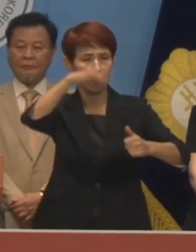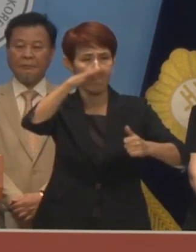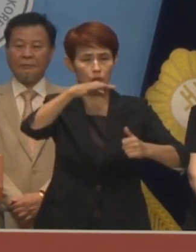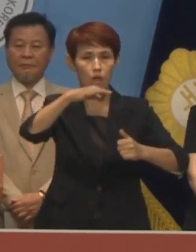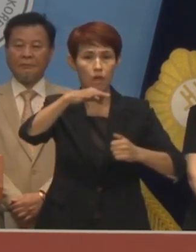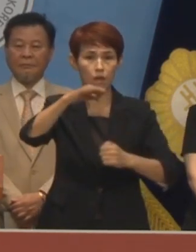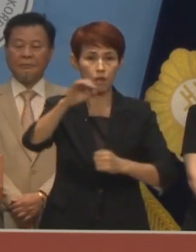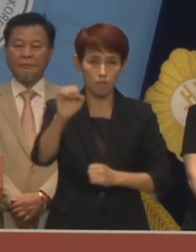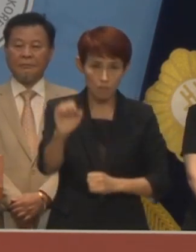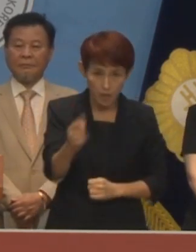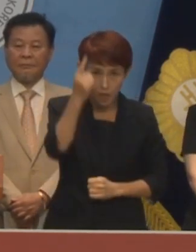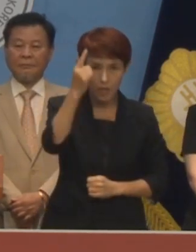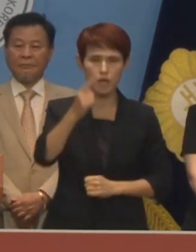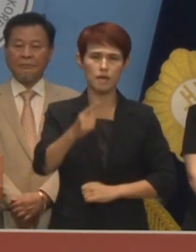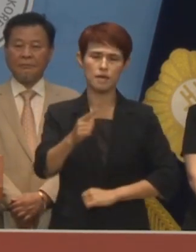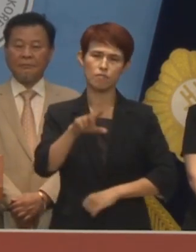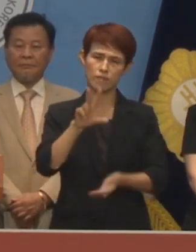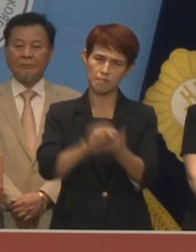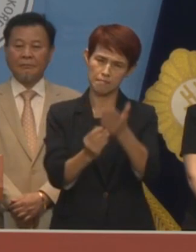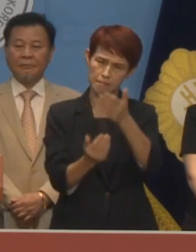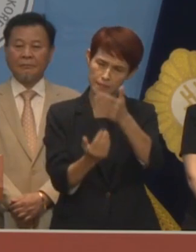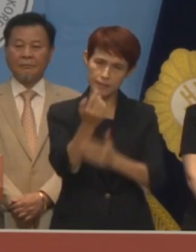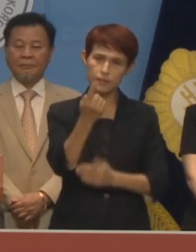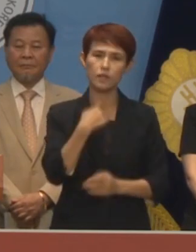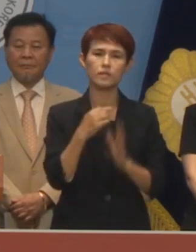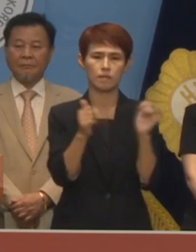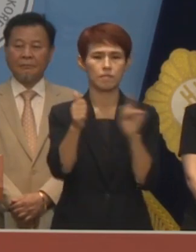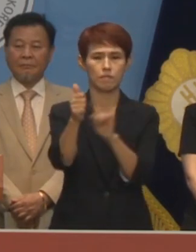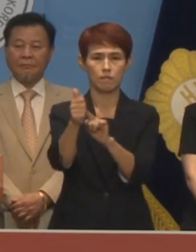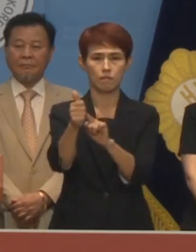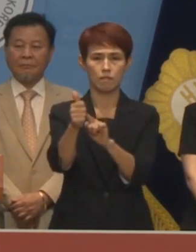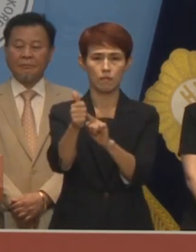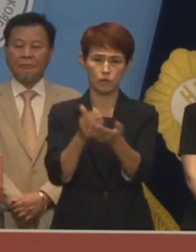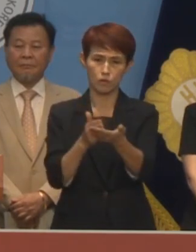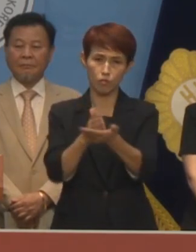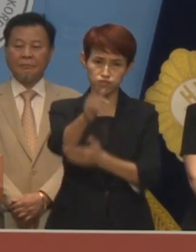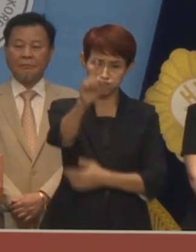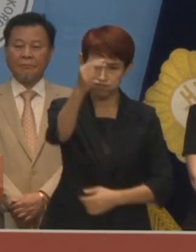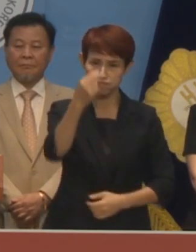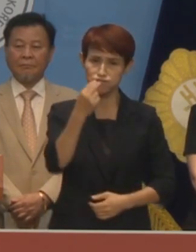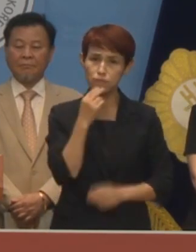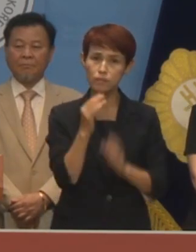받은 인물이며 독립운동과 관련성이나 전문성이 전혀 없는